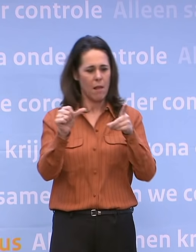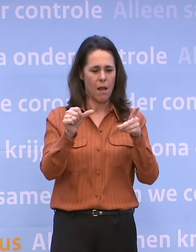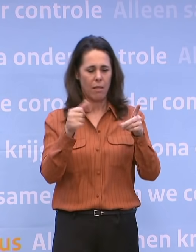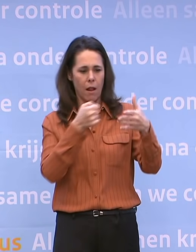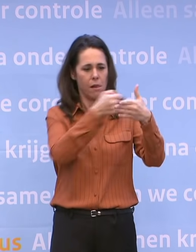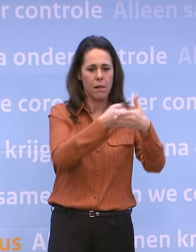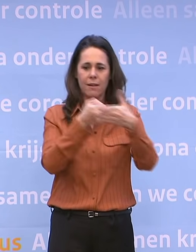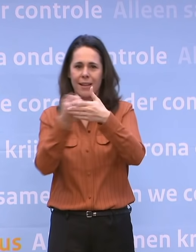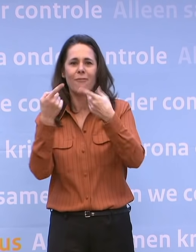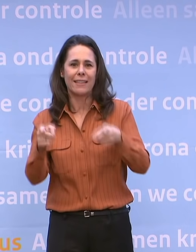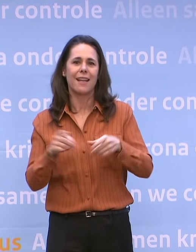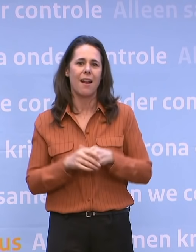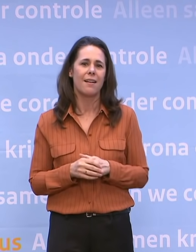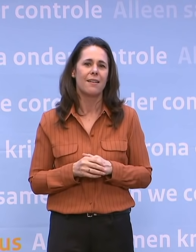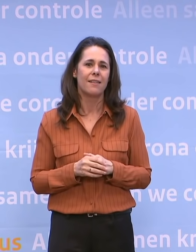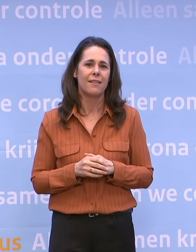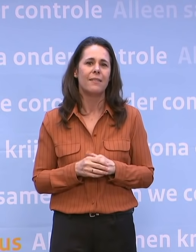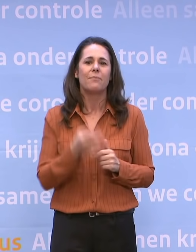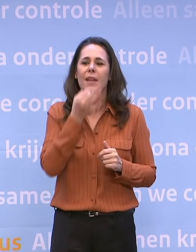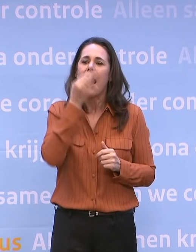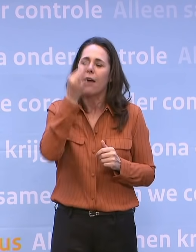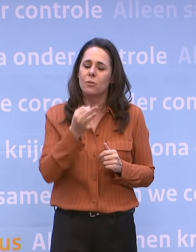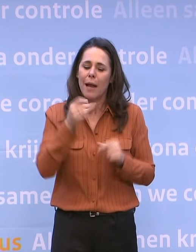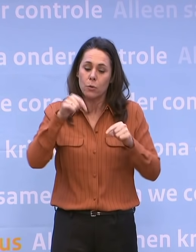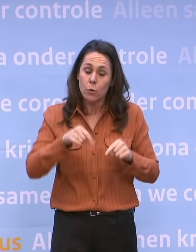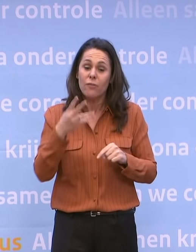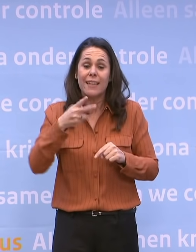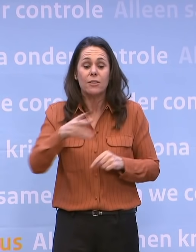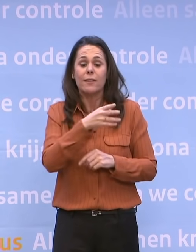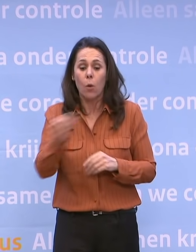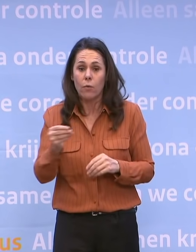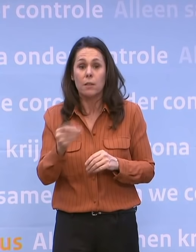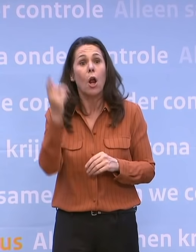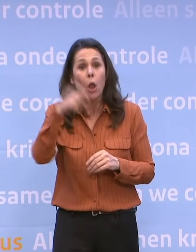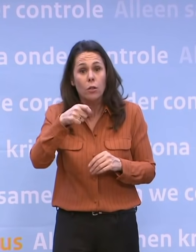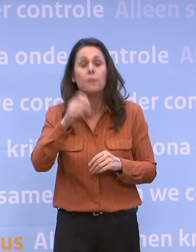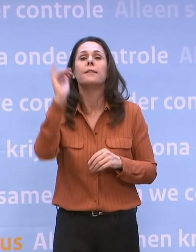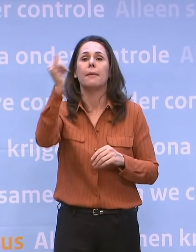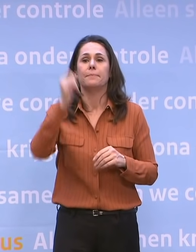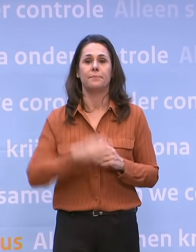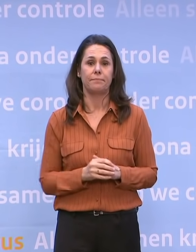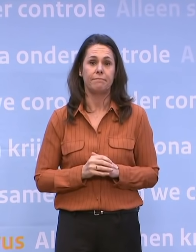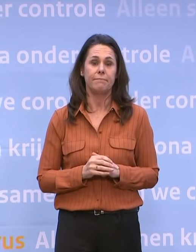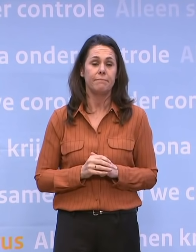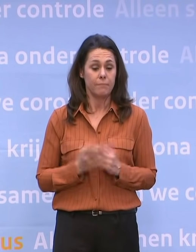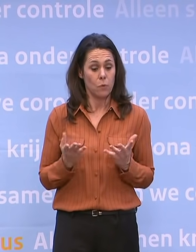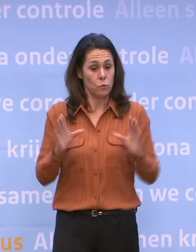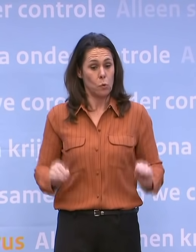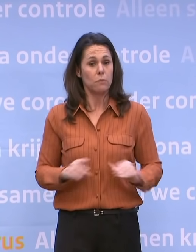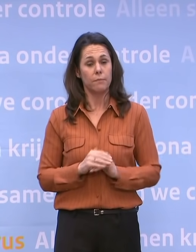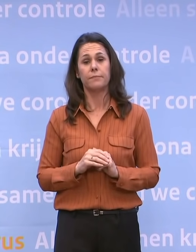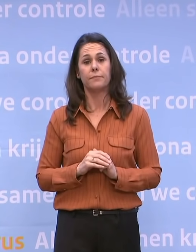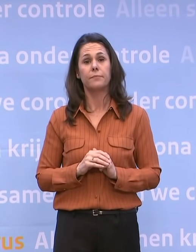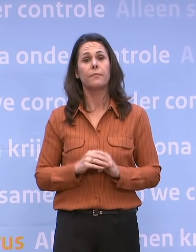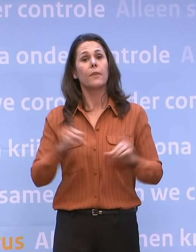nemen. De afspraak is, we gaan naar 2400. Gaat dat lukken? Ja, dat gaat lukken, hebben ze gezegd. En dus gaan we dat doen. En er